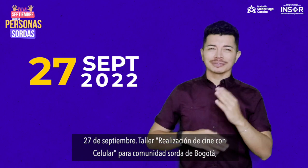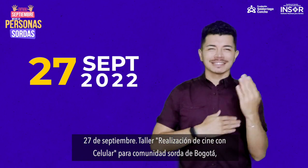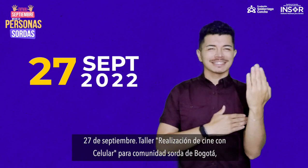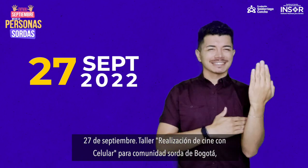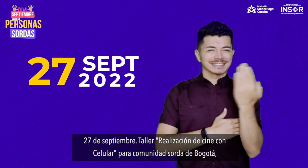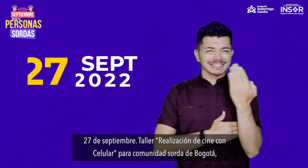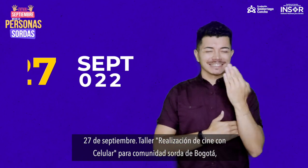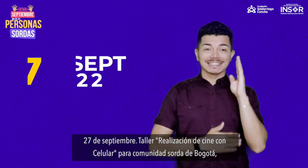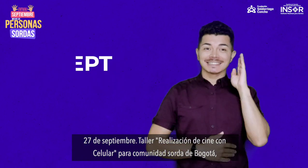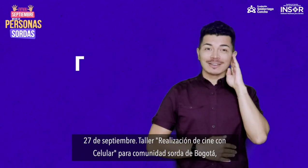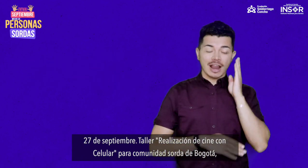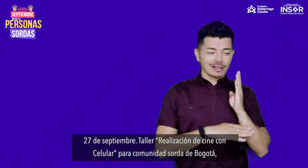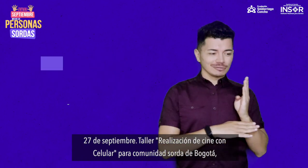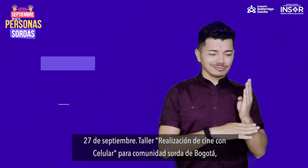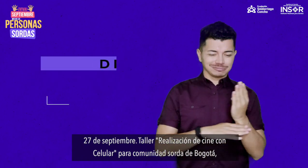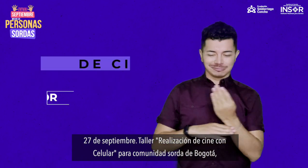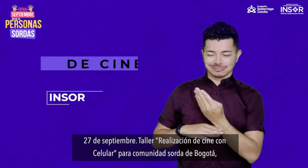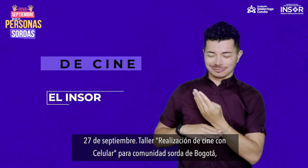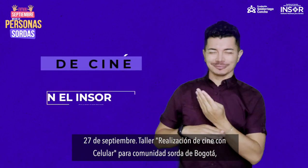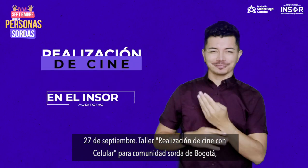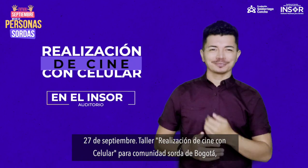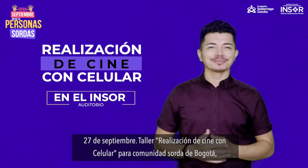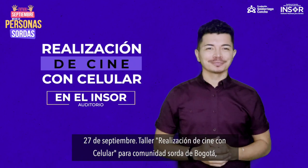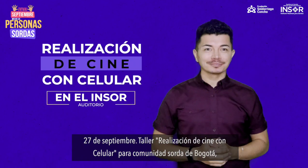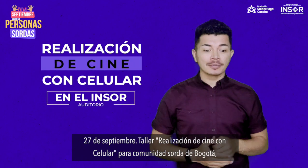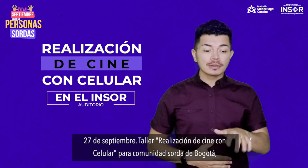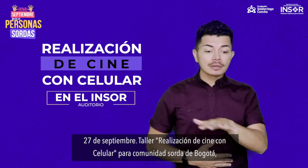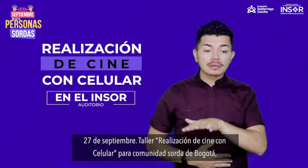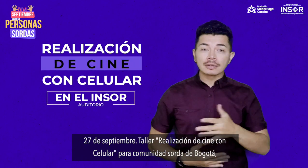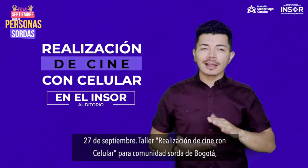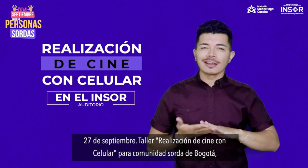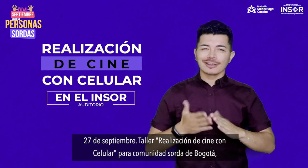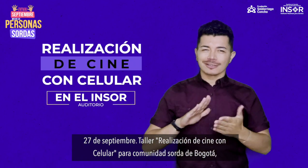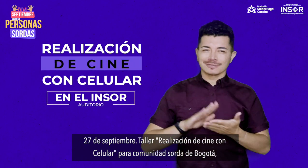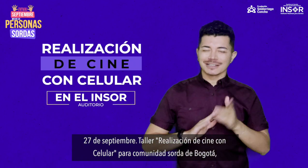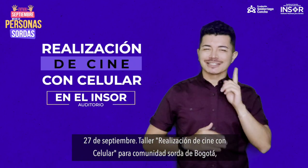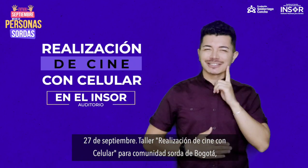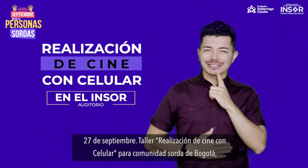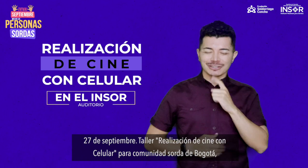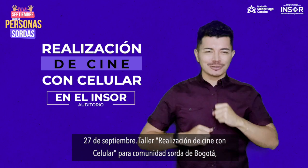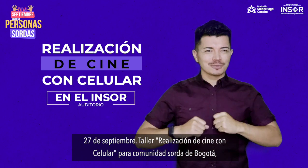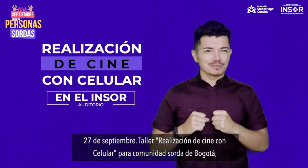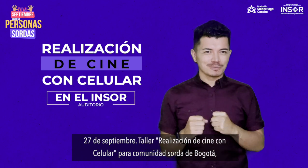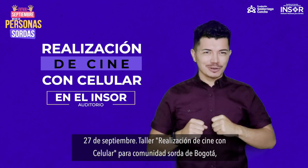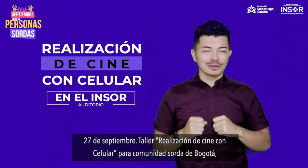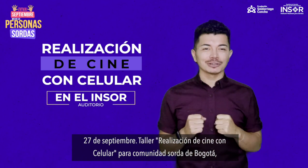taller realización de cine con celular para comunidad sorda de Bogotá